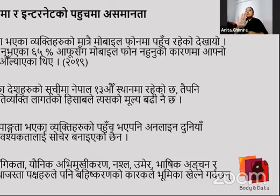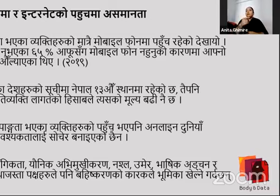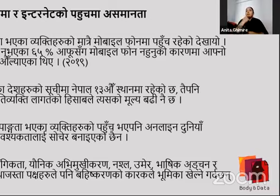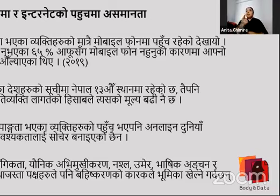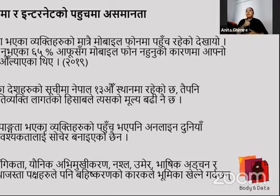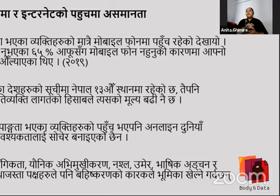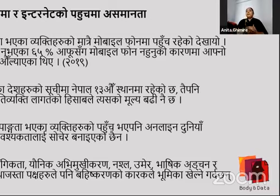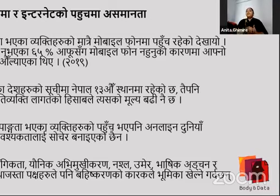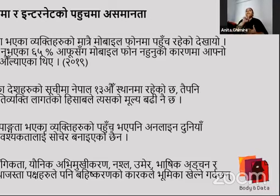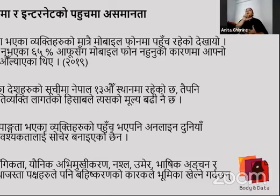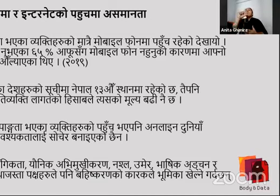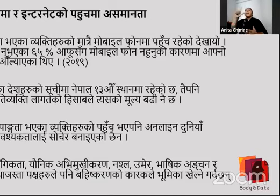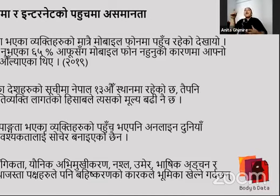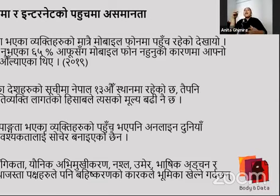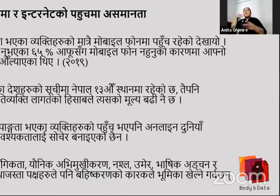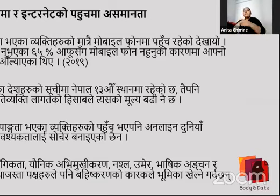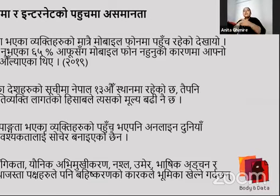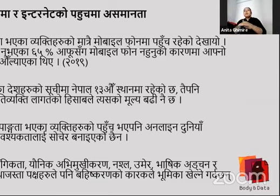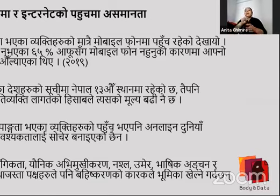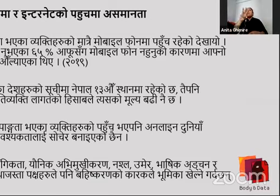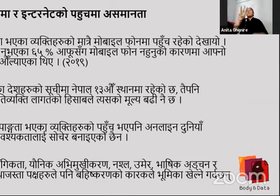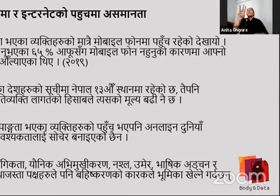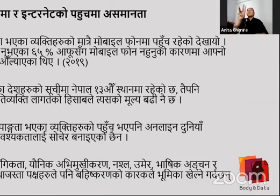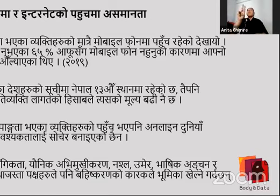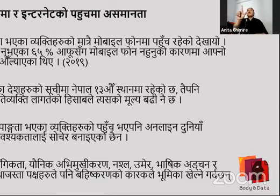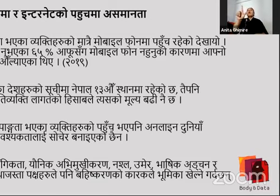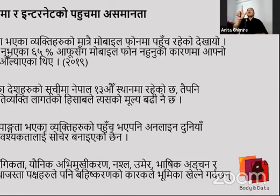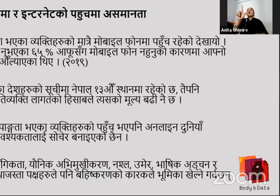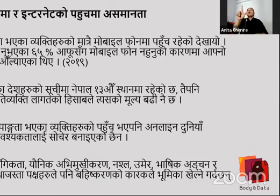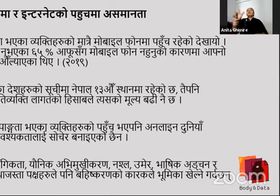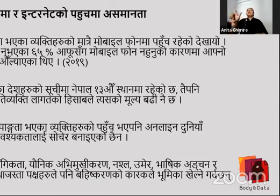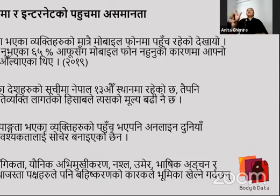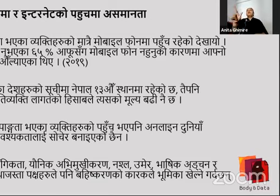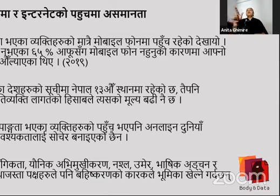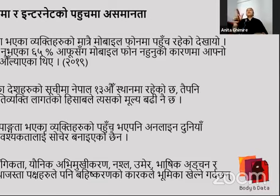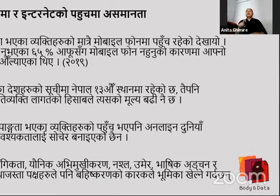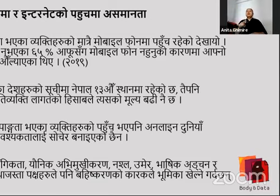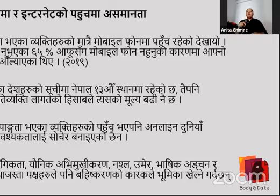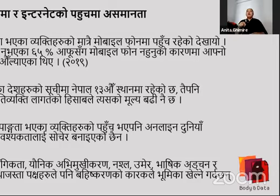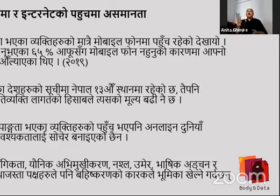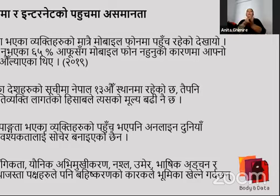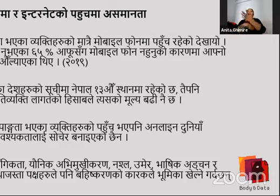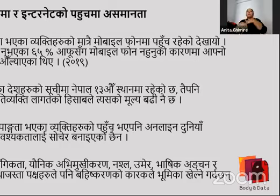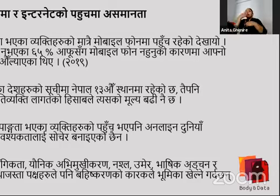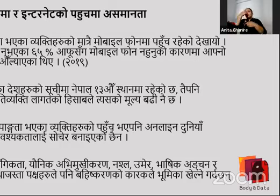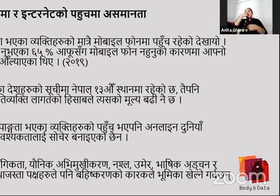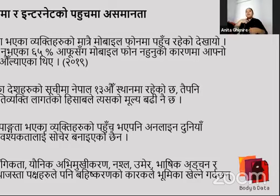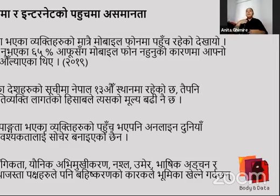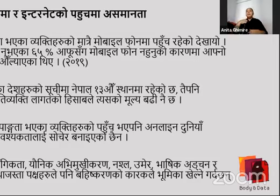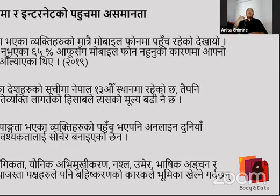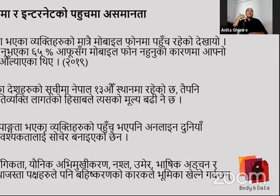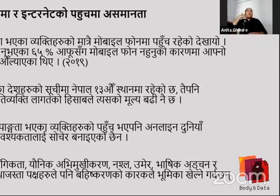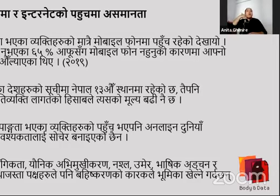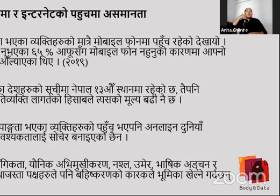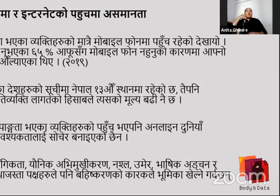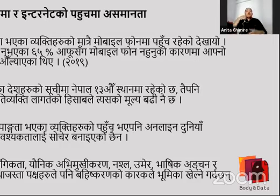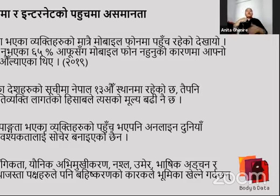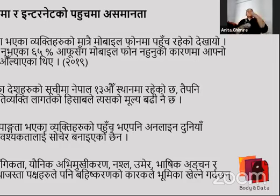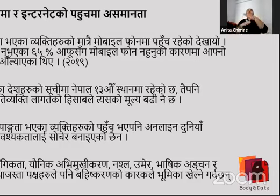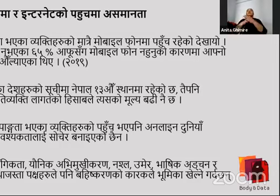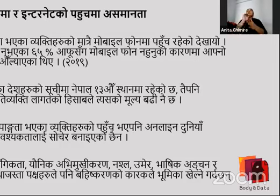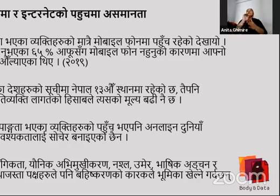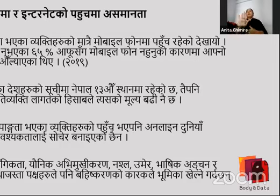नेपालमा 32% अपाङ्गता भएको व्यक्तिहरूले मात्रै मोबाइल फोन प्रयोग गर्नुहुन्छ, मोबाइल फोनको पहुँच छ, अनि